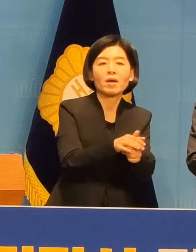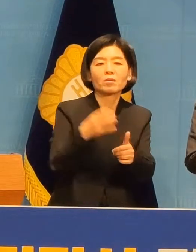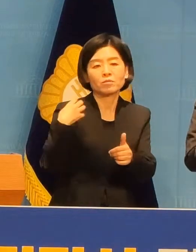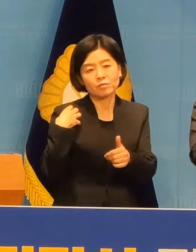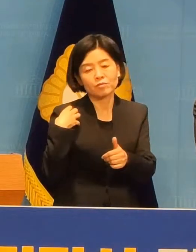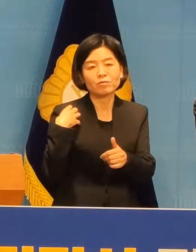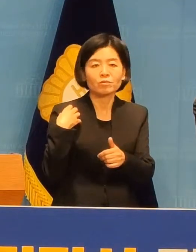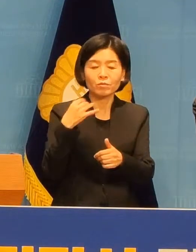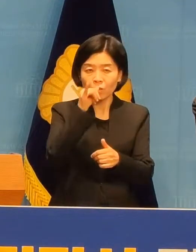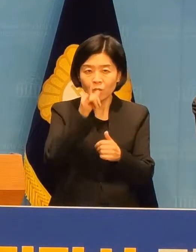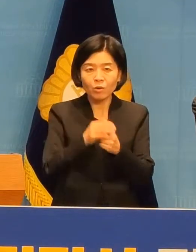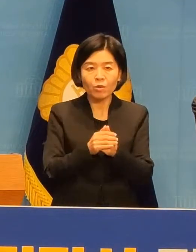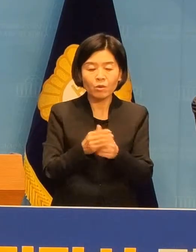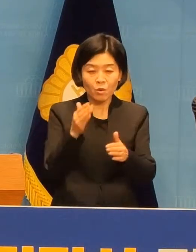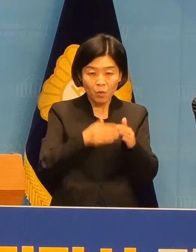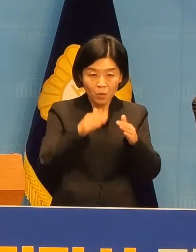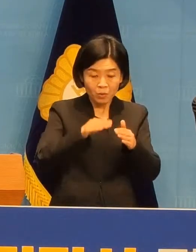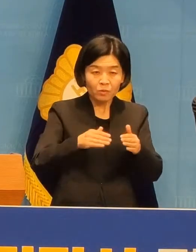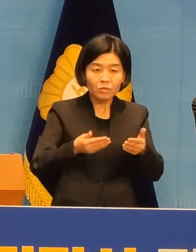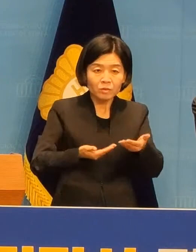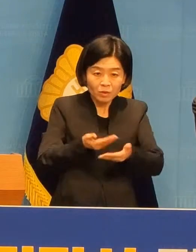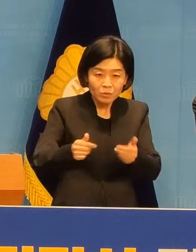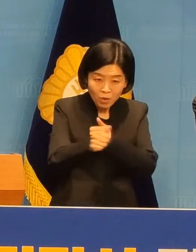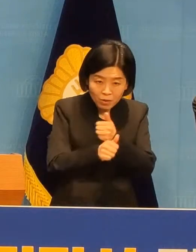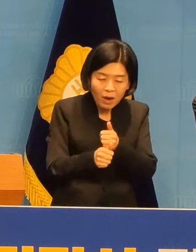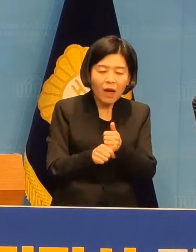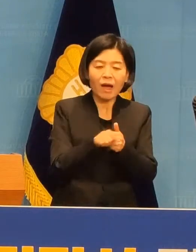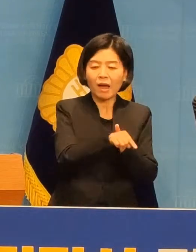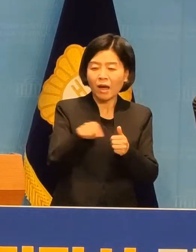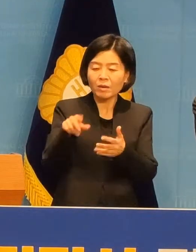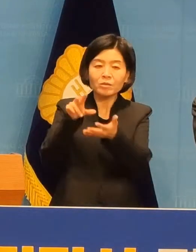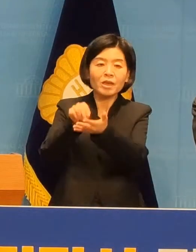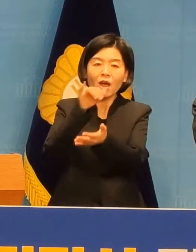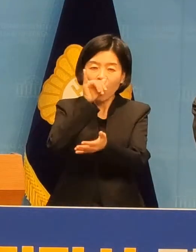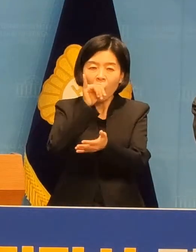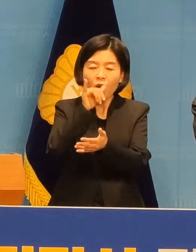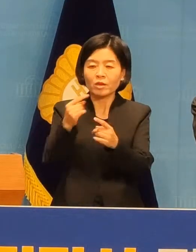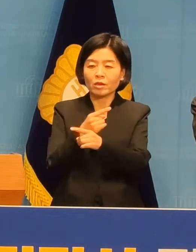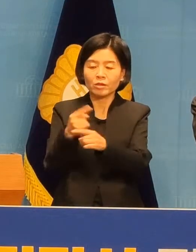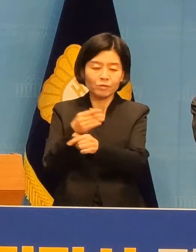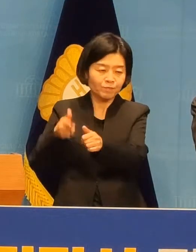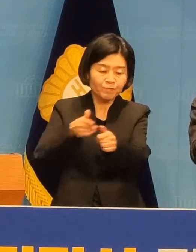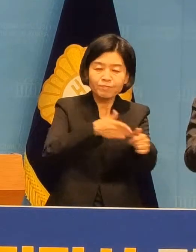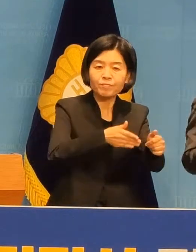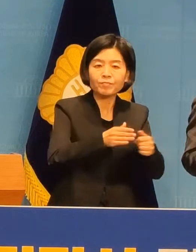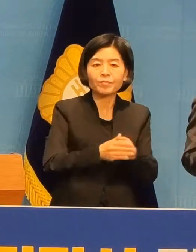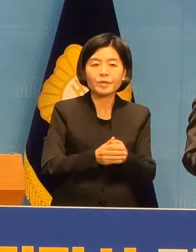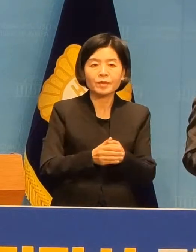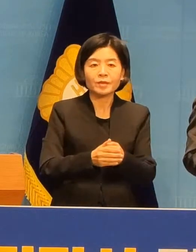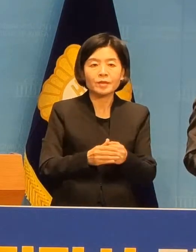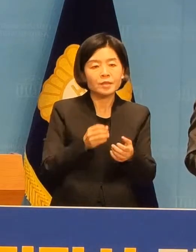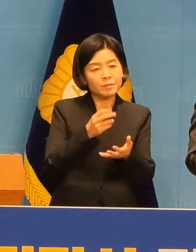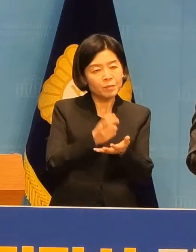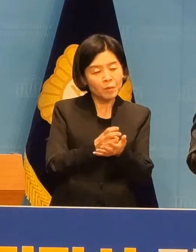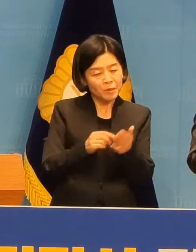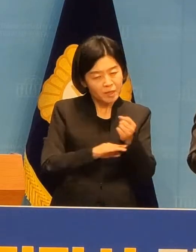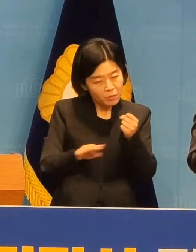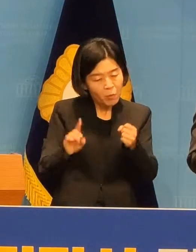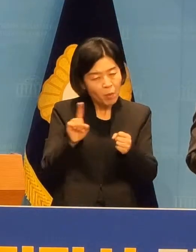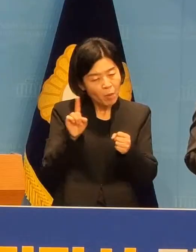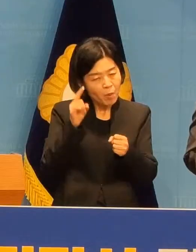대해 공정위는 일부 불공정 약관에 대해 시정 권고를 내리고 가이드라인 마련을 검토 중입니다.